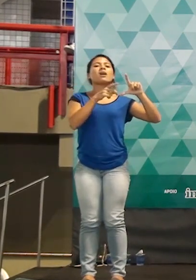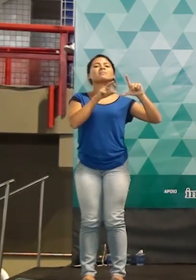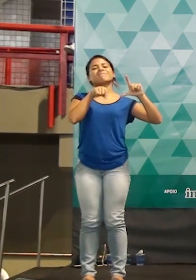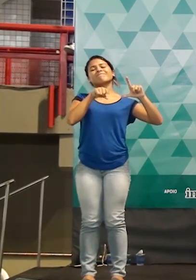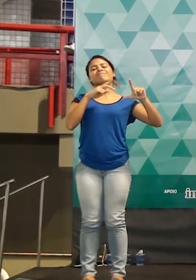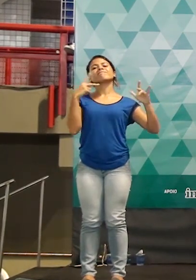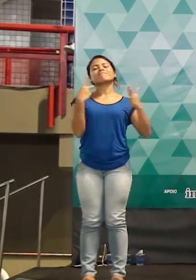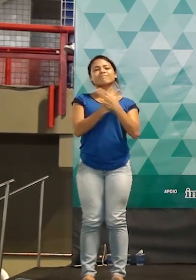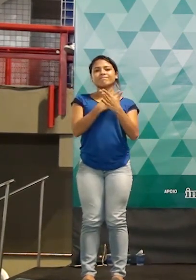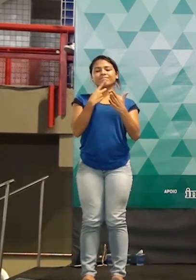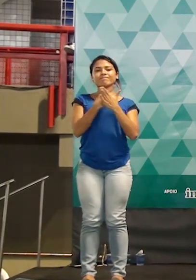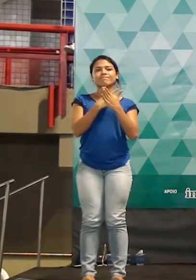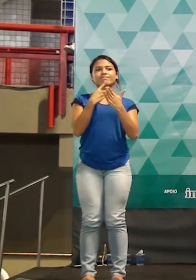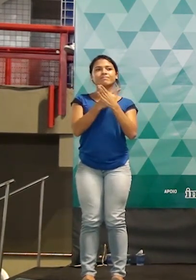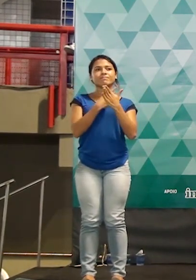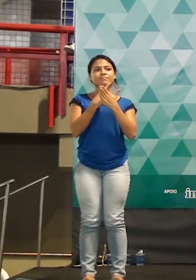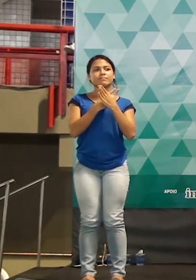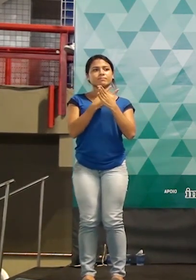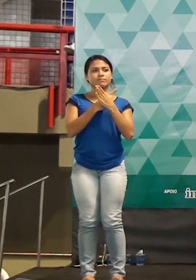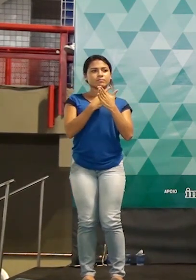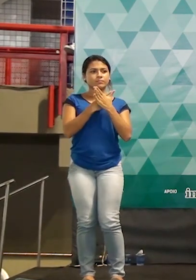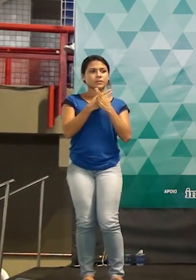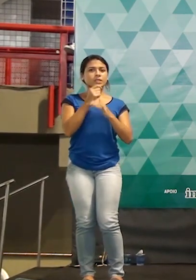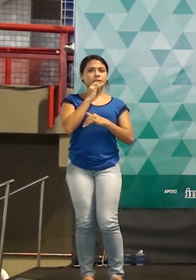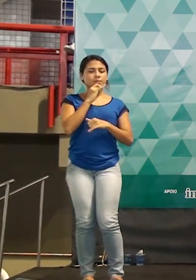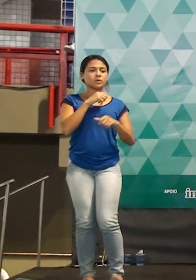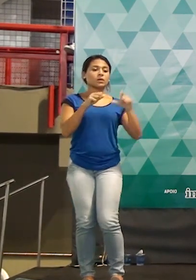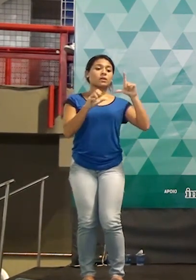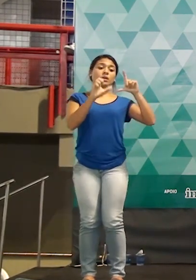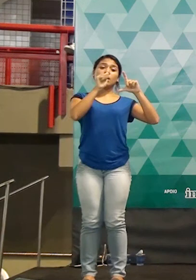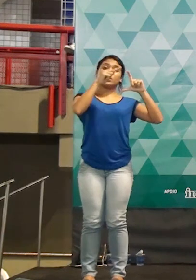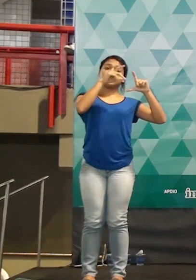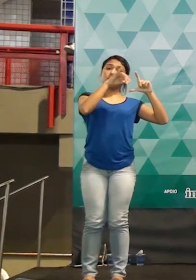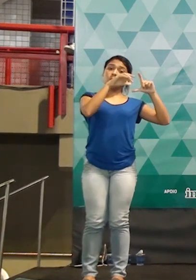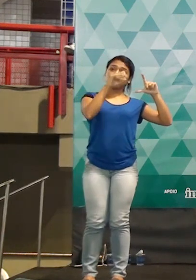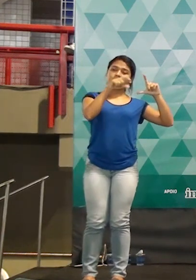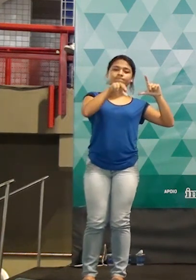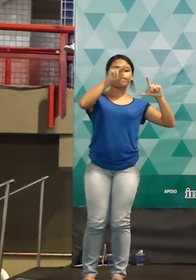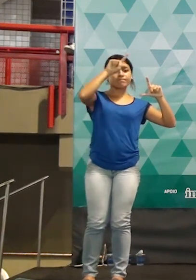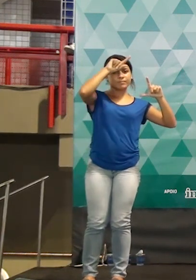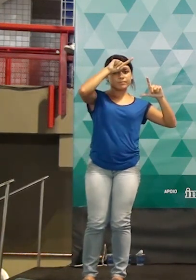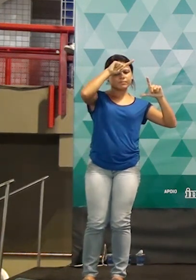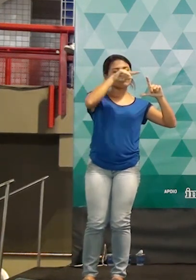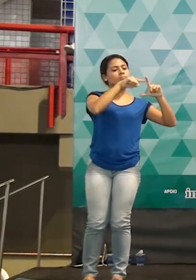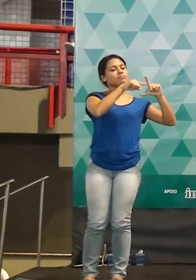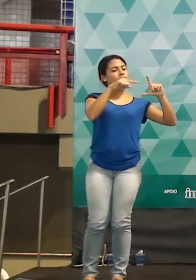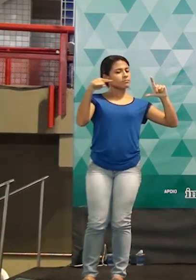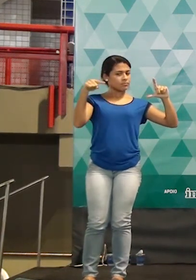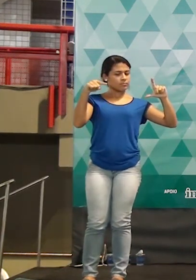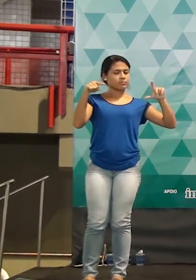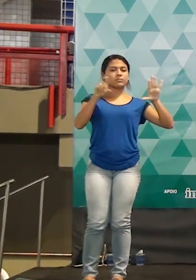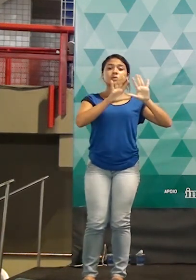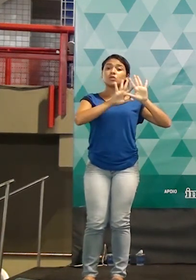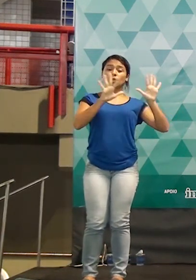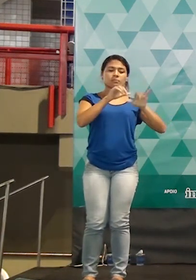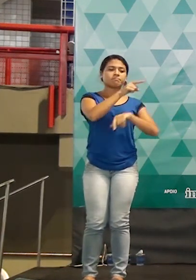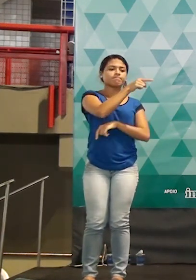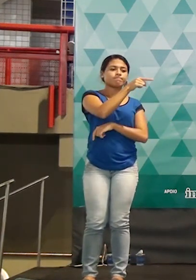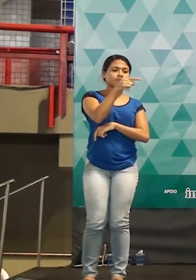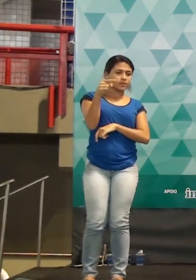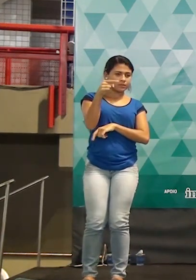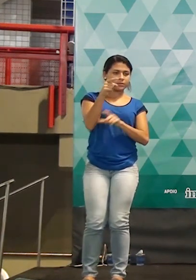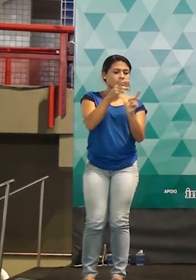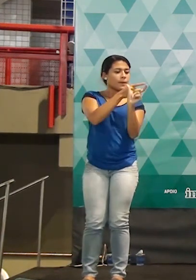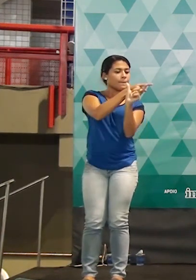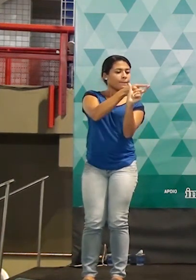a palavra ansioso, só um traço. Aí coloca a palavra correta na frente. Professora, por que é que eu não posso botar 2, 3 traços?